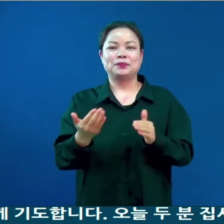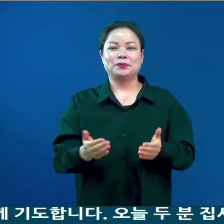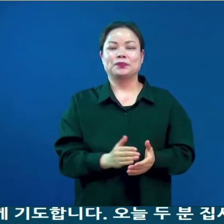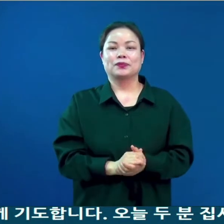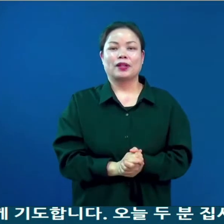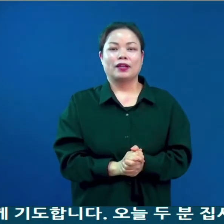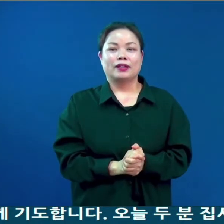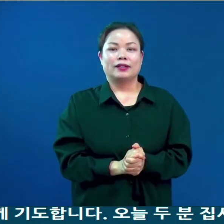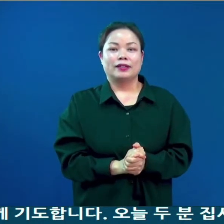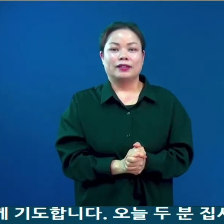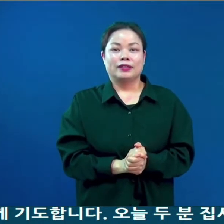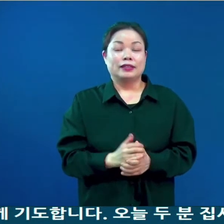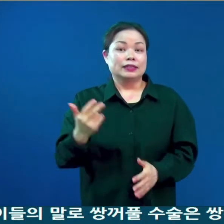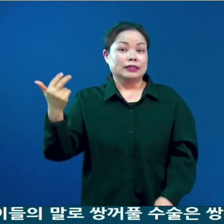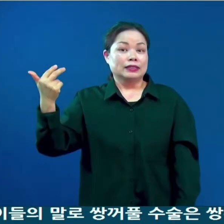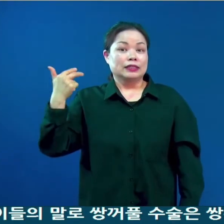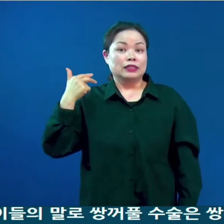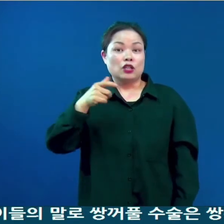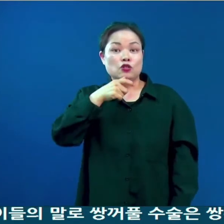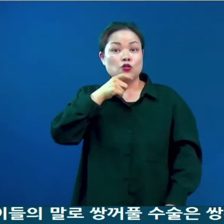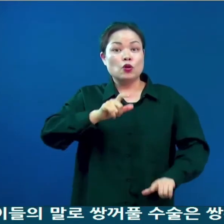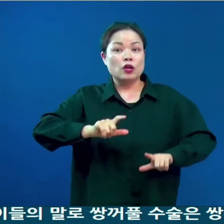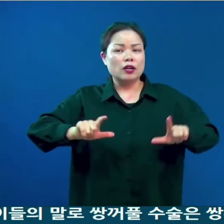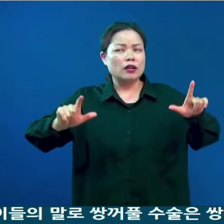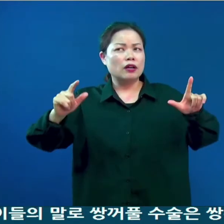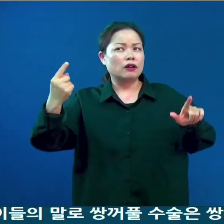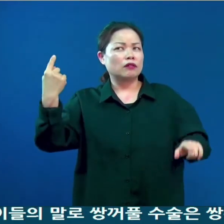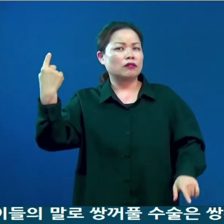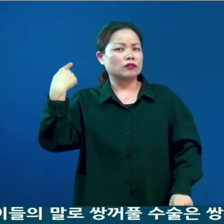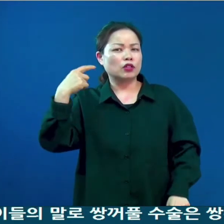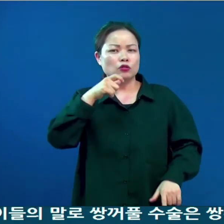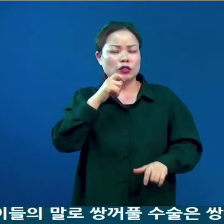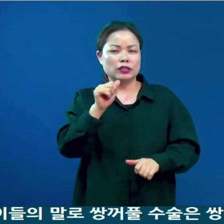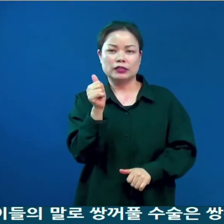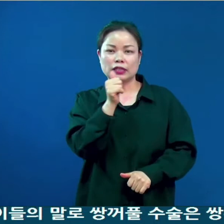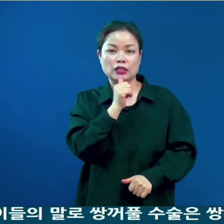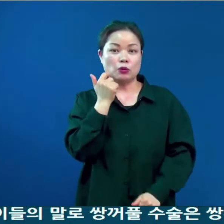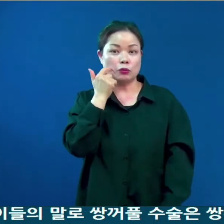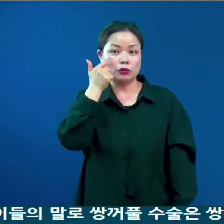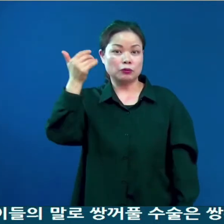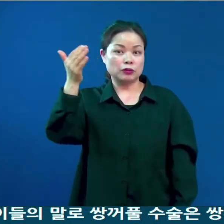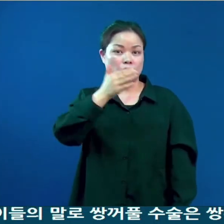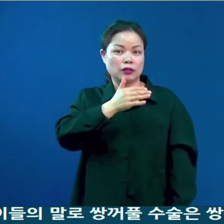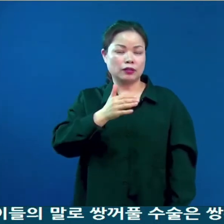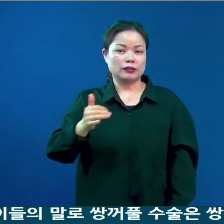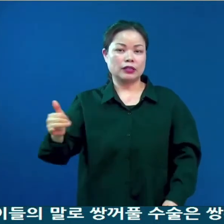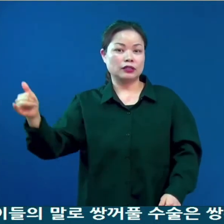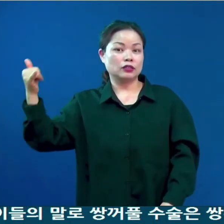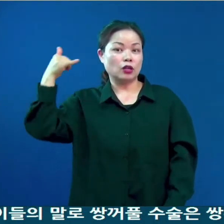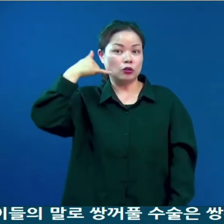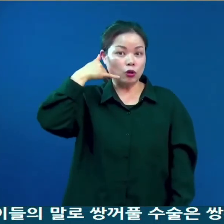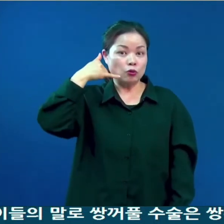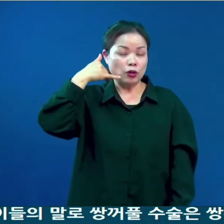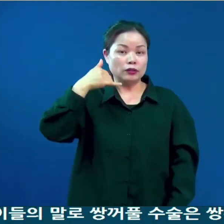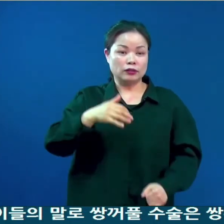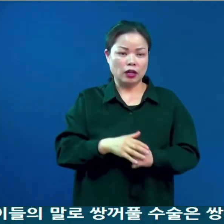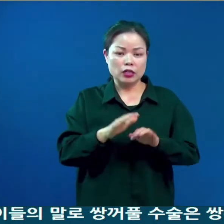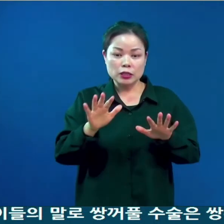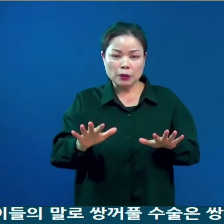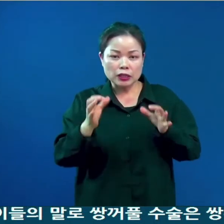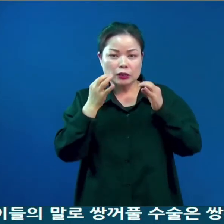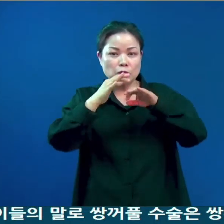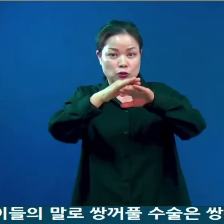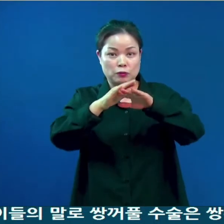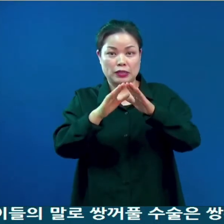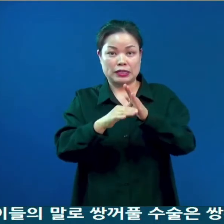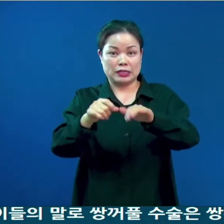감사합니다. 지난 수요일이죠. 엊그저께 수요일에 사회자 목사님으로부터 전화가 왔습니다. 목사님, 이번 금요